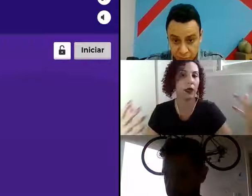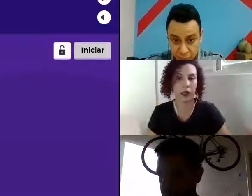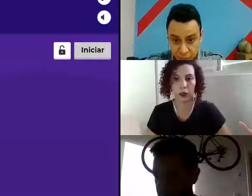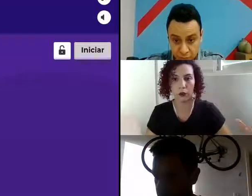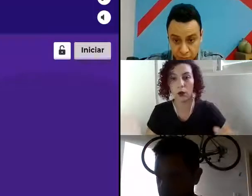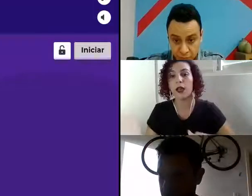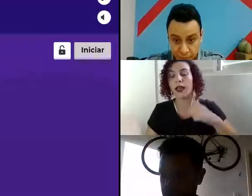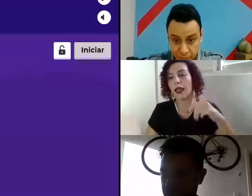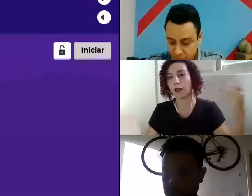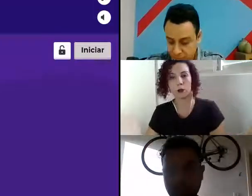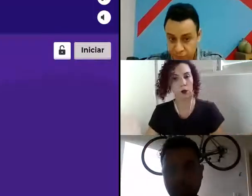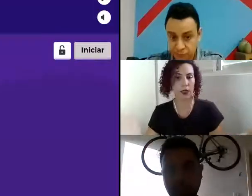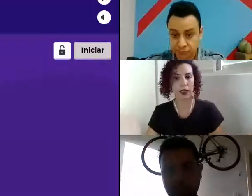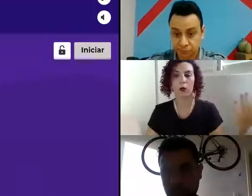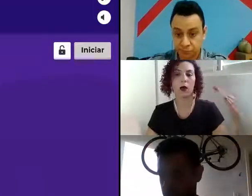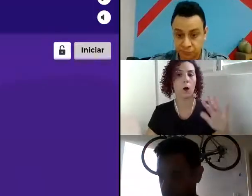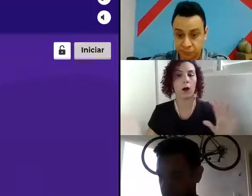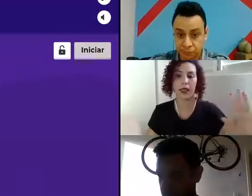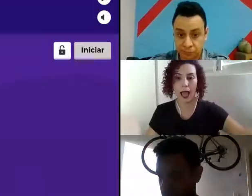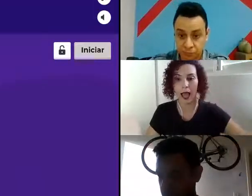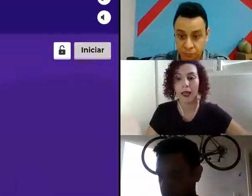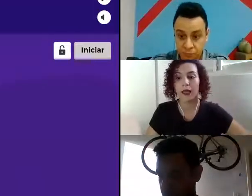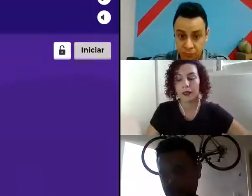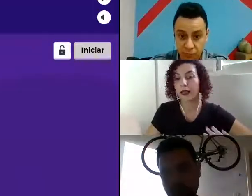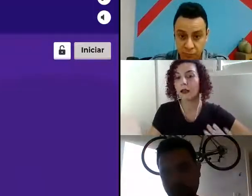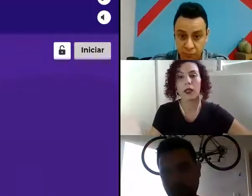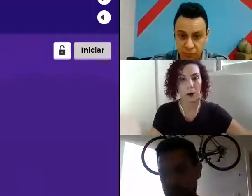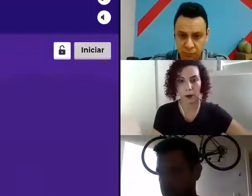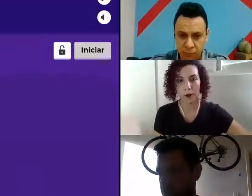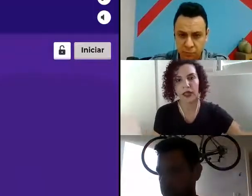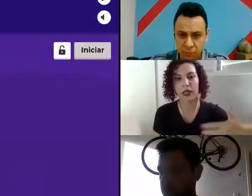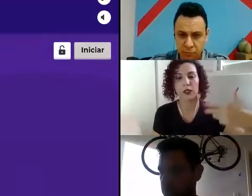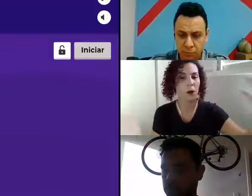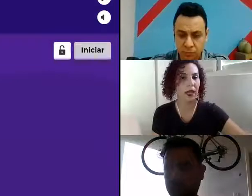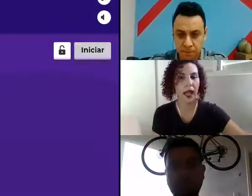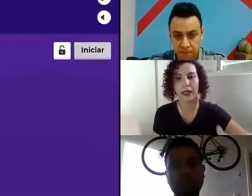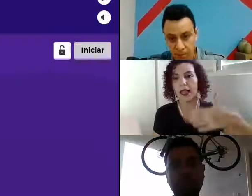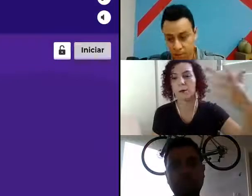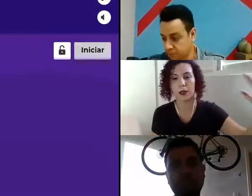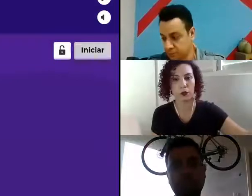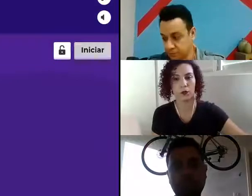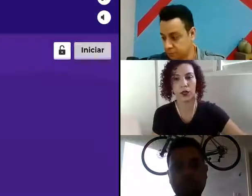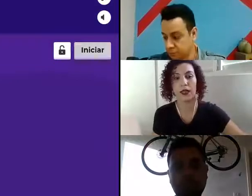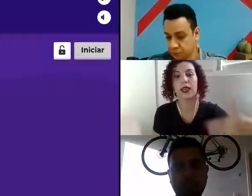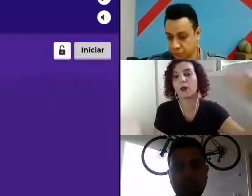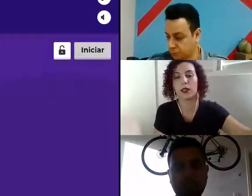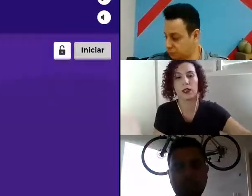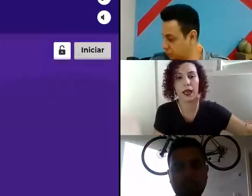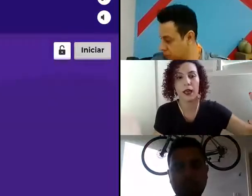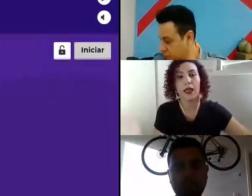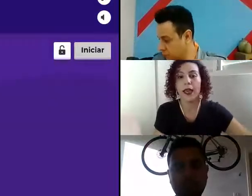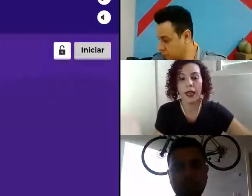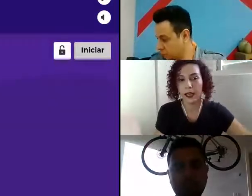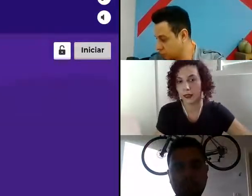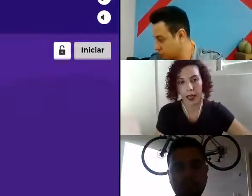um apelido, quem é aluno, se quiser colocar o RA, tá? Não tem problema, que é só uma brincadeira para a gente ver. Quem não